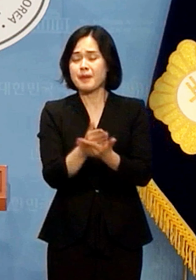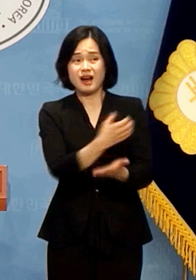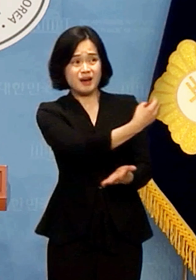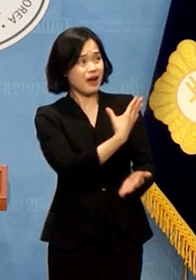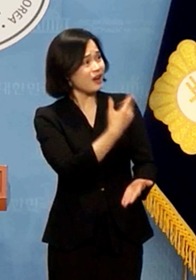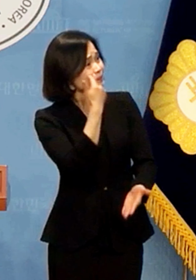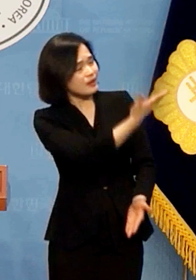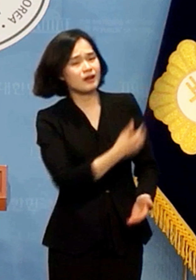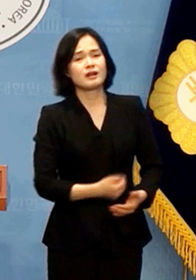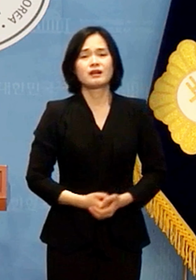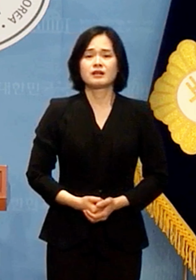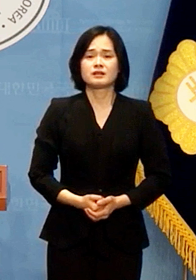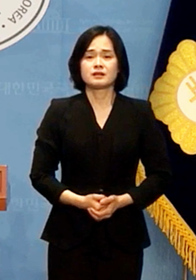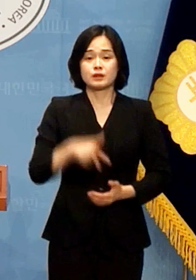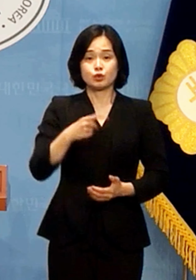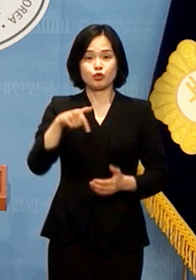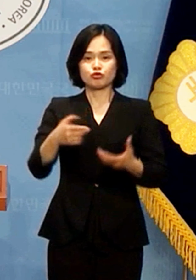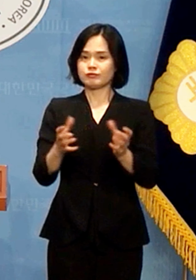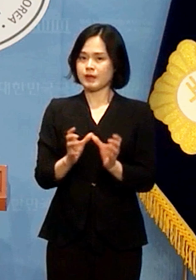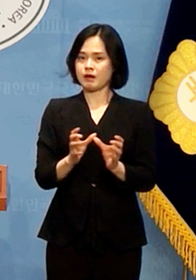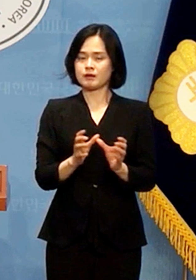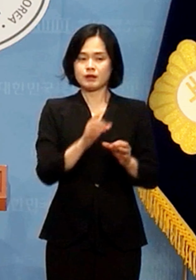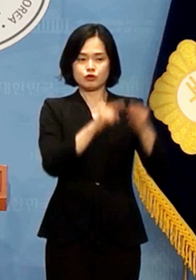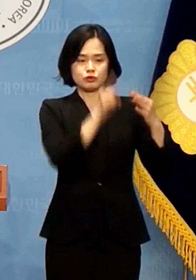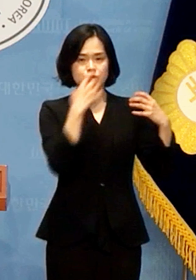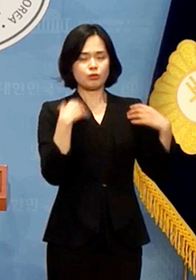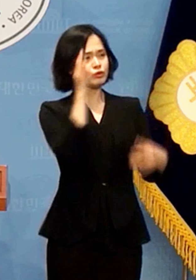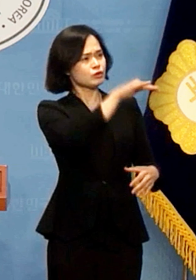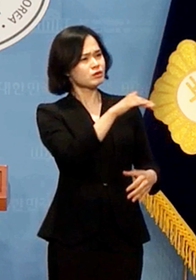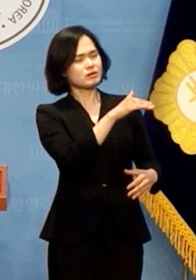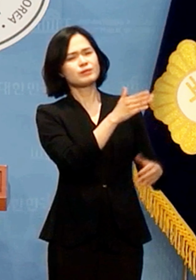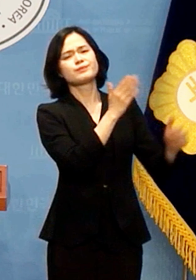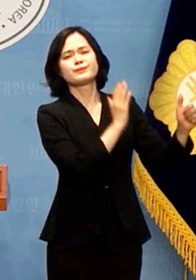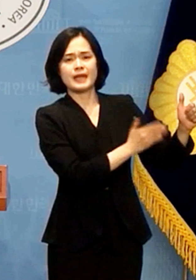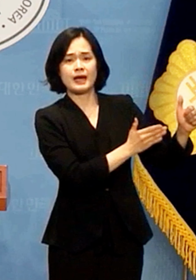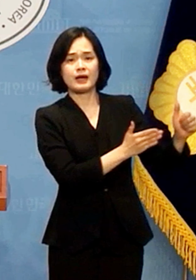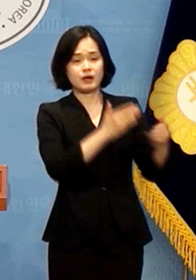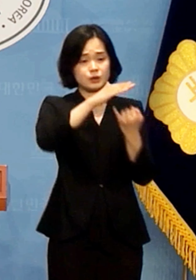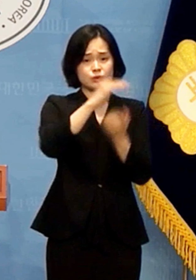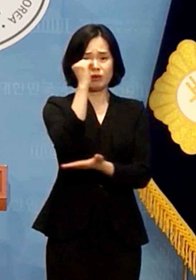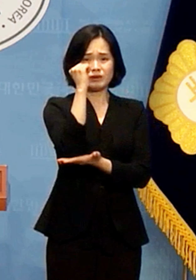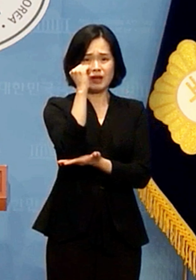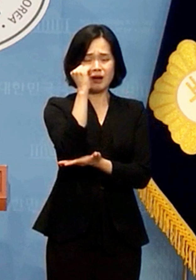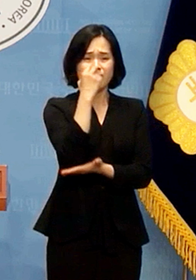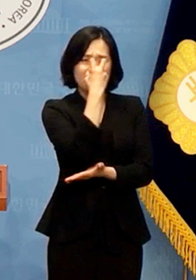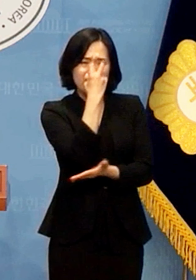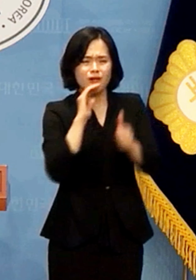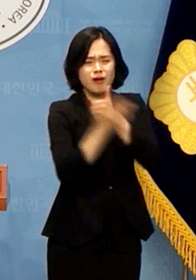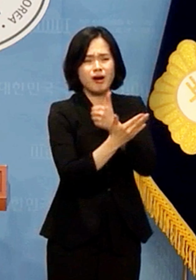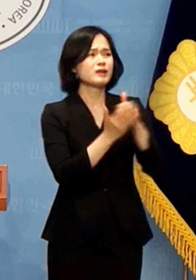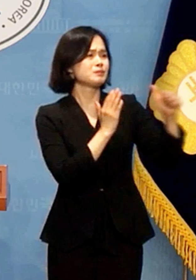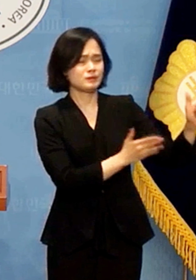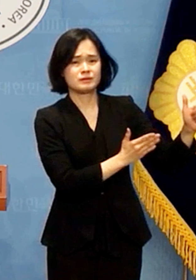윤석 정부에 요구합니다 손놓고 잊지 말고 베를린 소녀상을 지키십시오